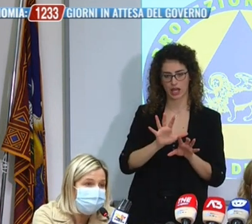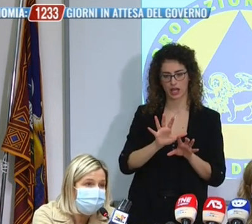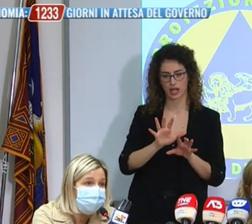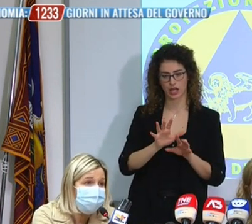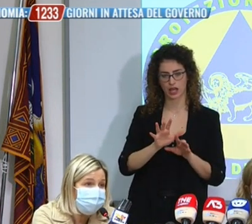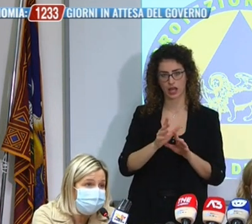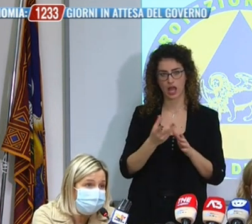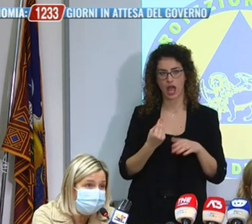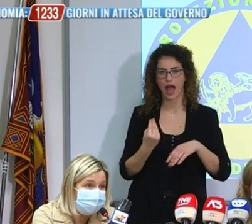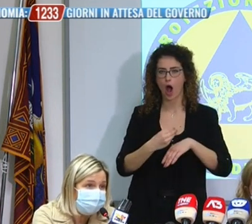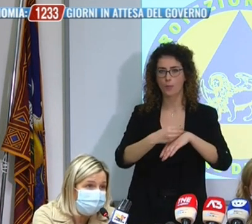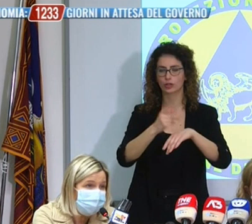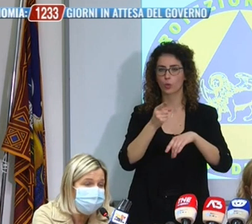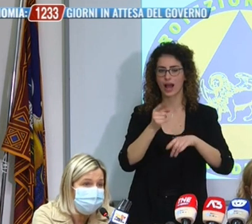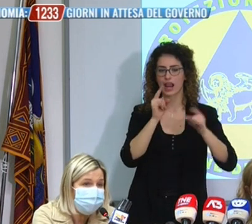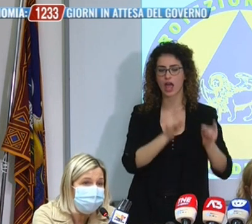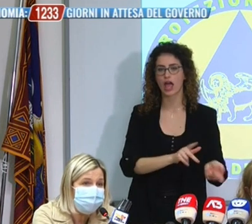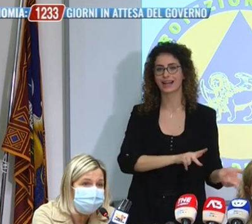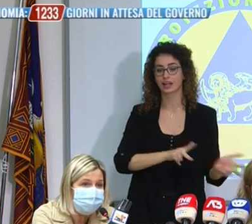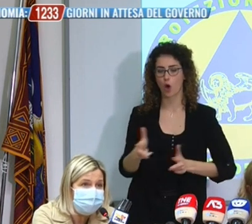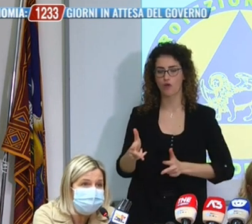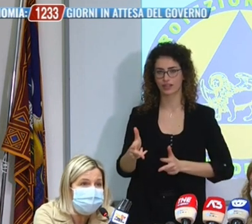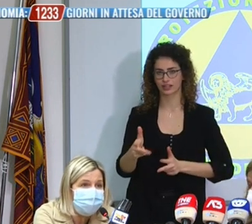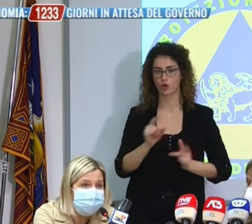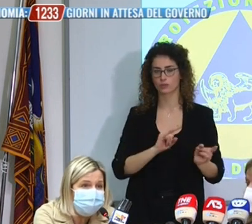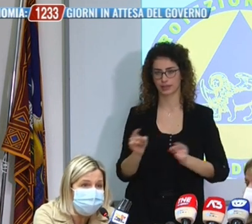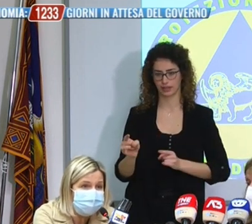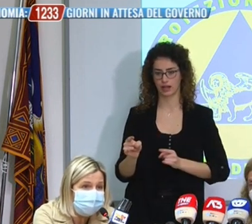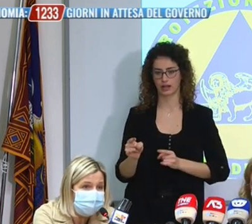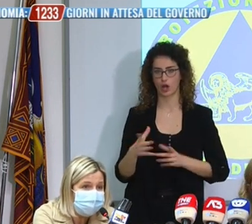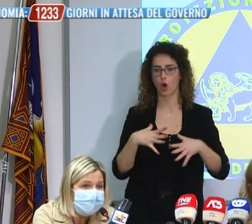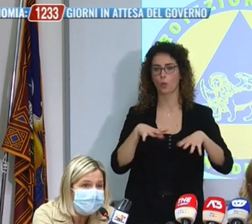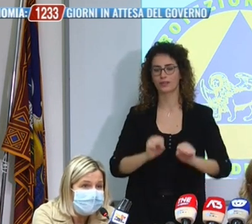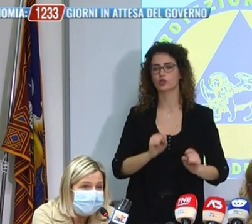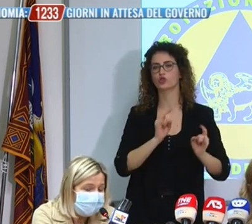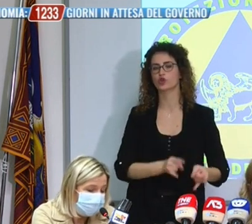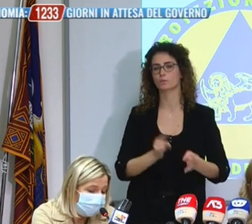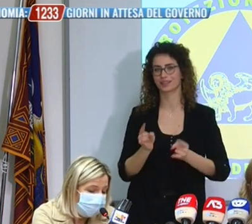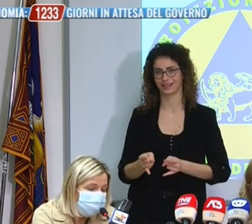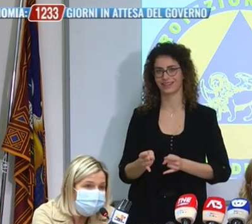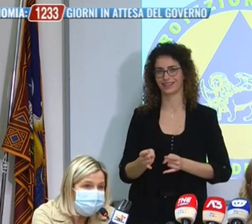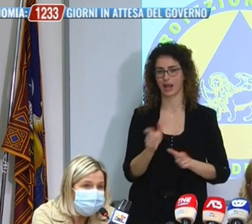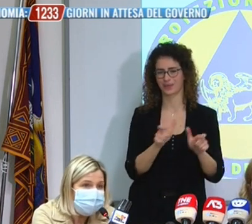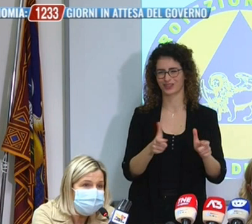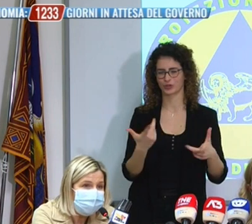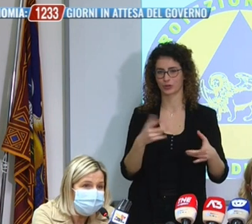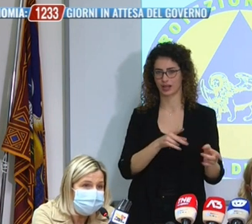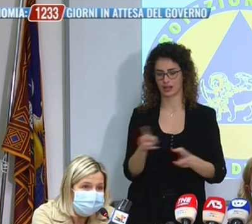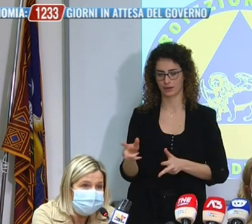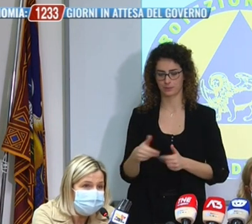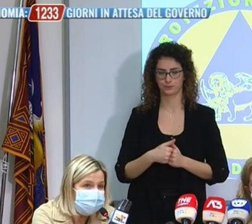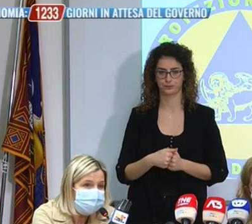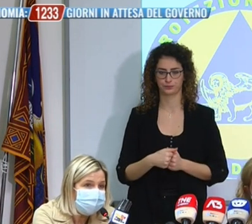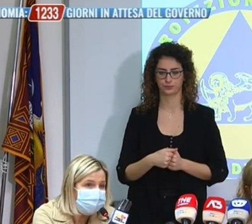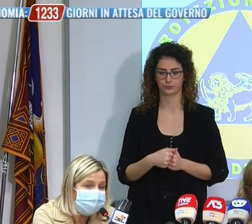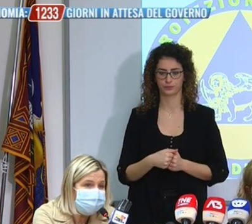stata l'occupazione ospedaliera, quindi siccome noi monitoriamo sempre anche l'occupazione ospedaliera e di conseguenza in